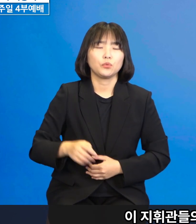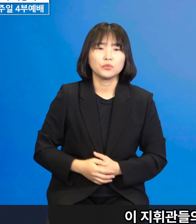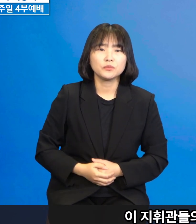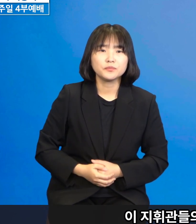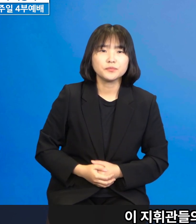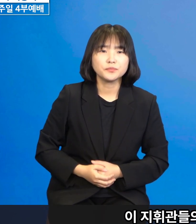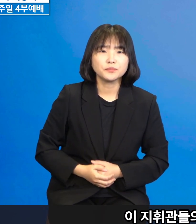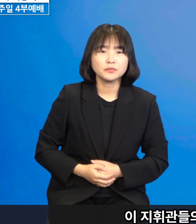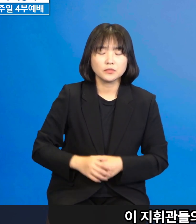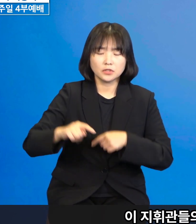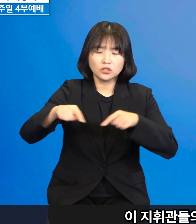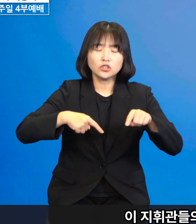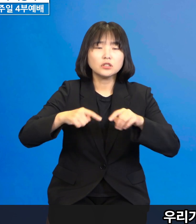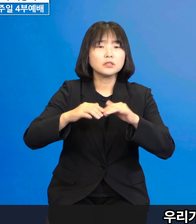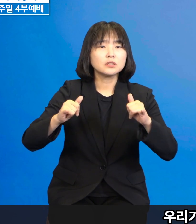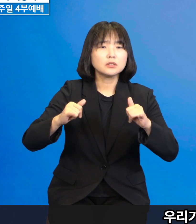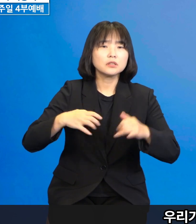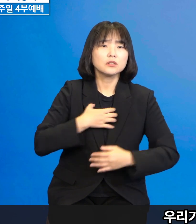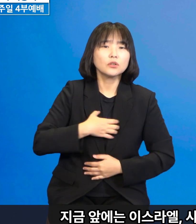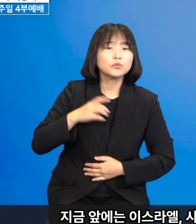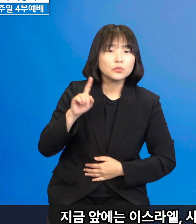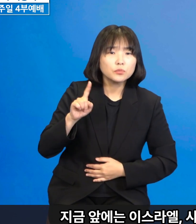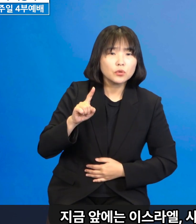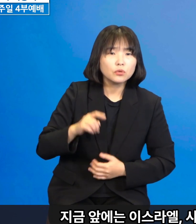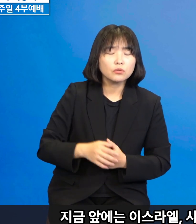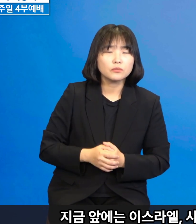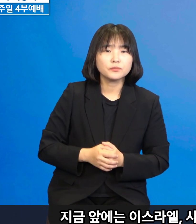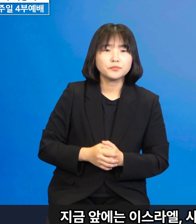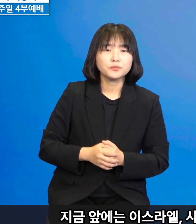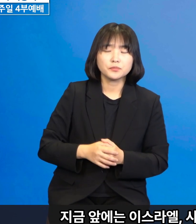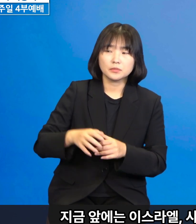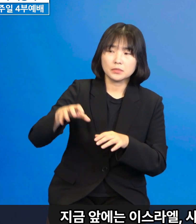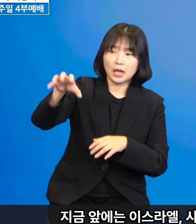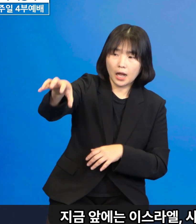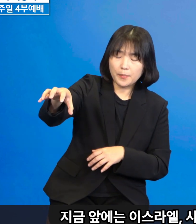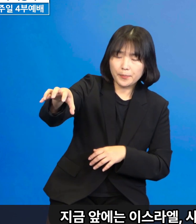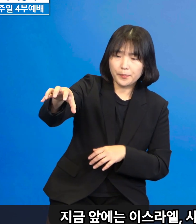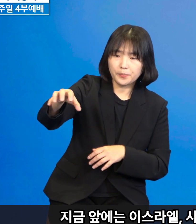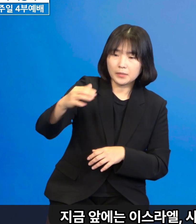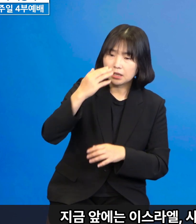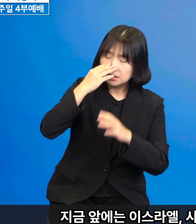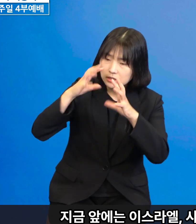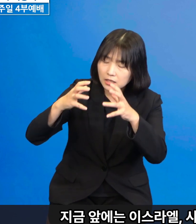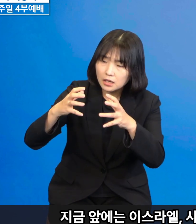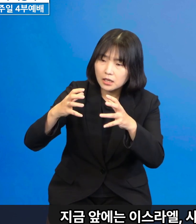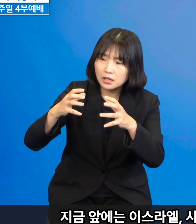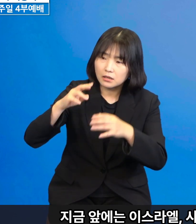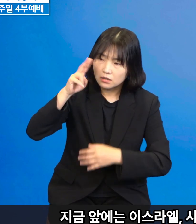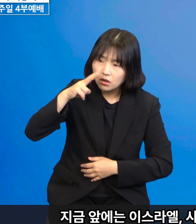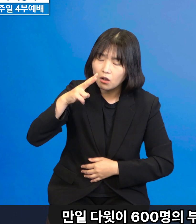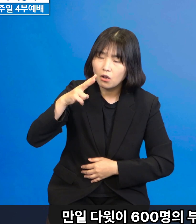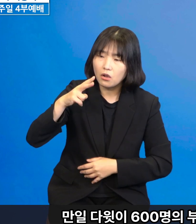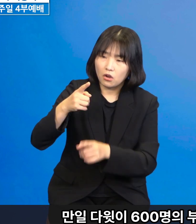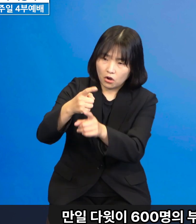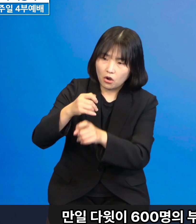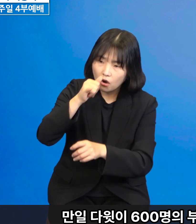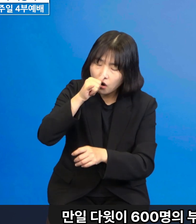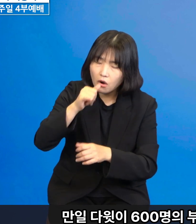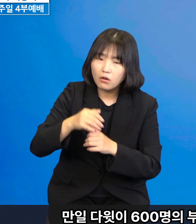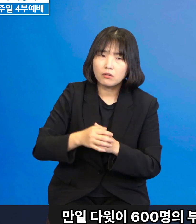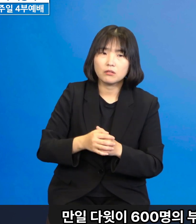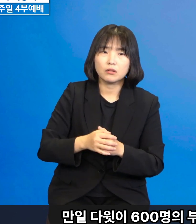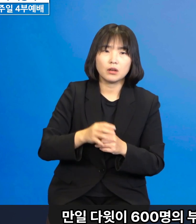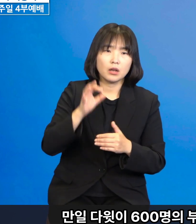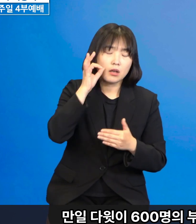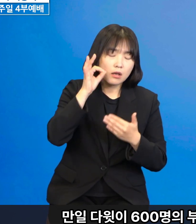이 지휘관들의 걱정은 이거예요. 우리가 가게 되면 지금 앞에는 이스라엘 사울과 이 적이 있고 싸우면 되는데, 만일